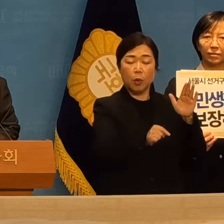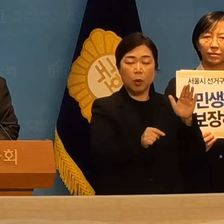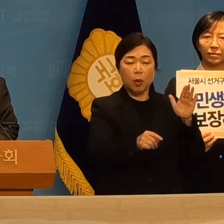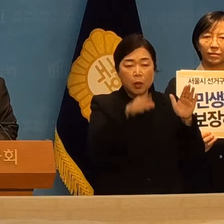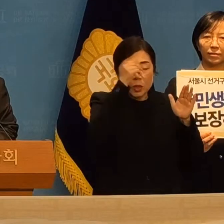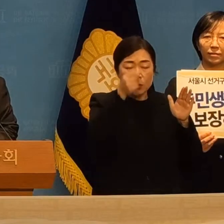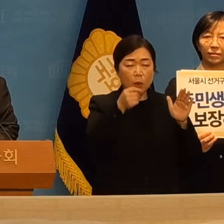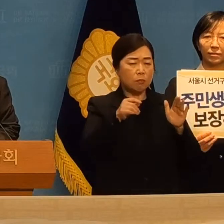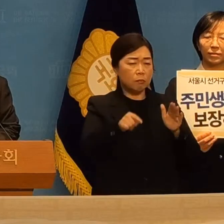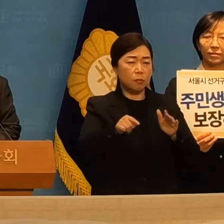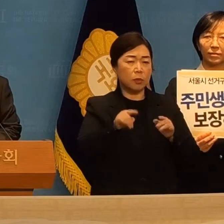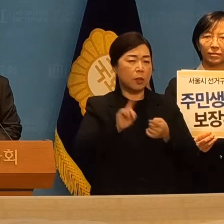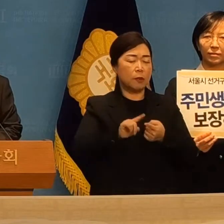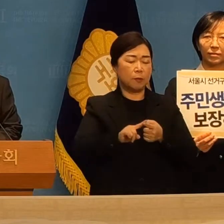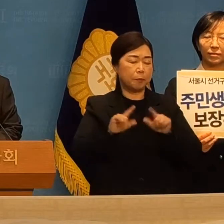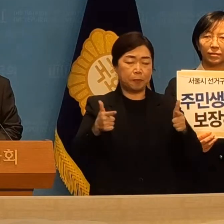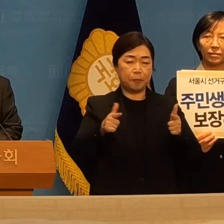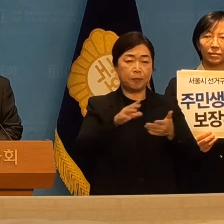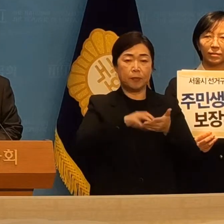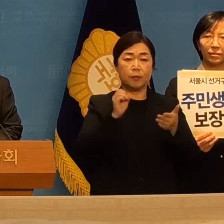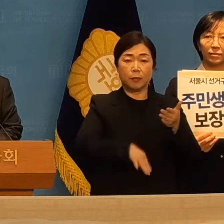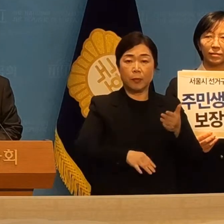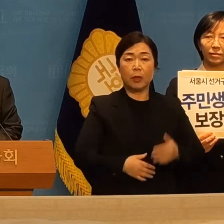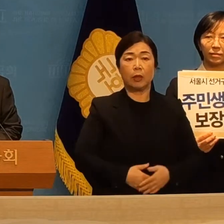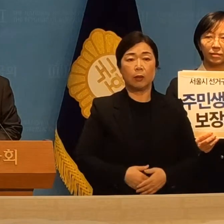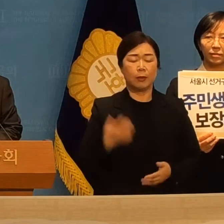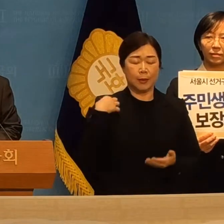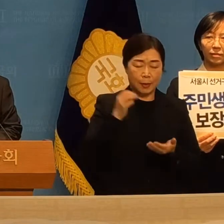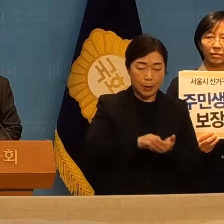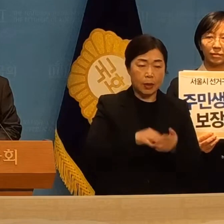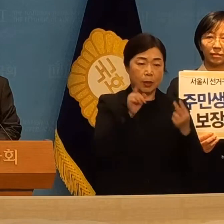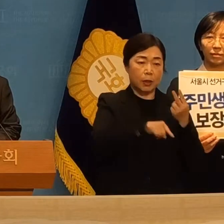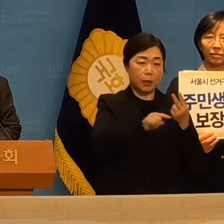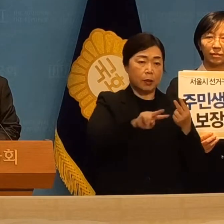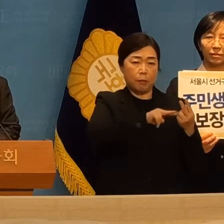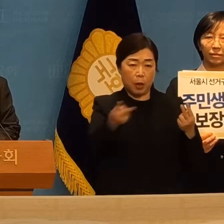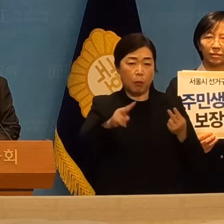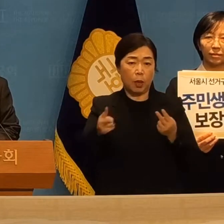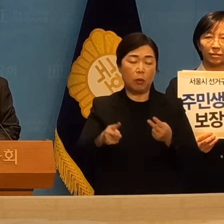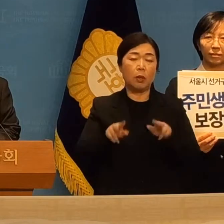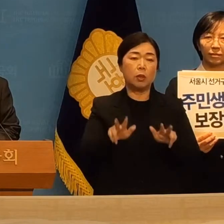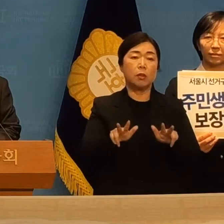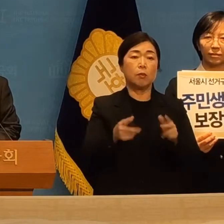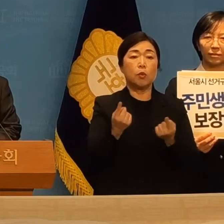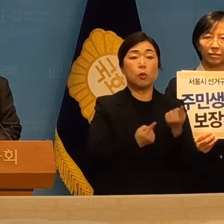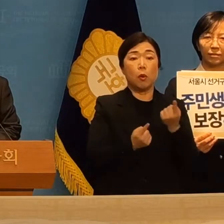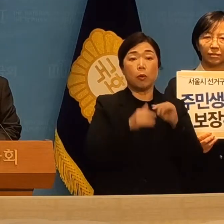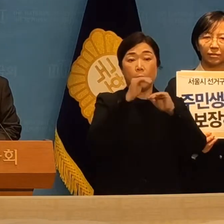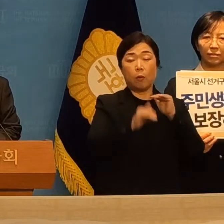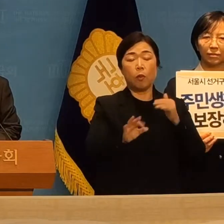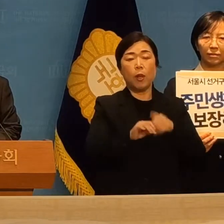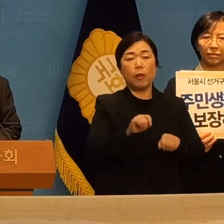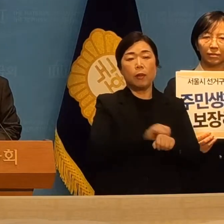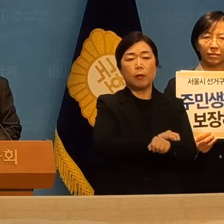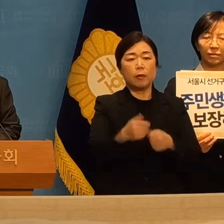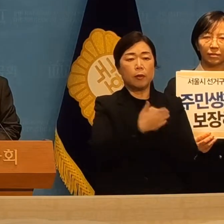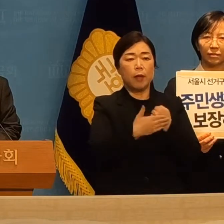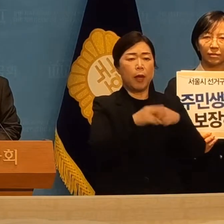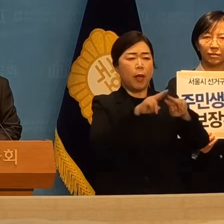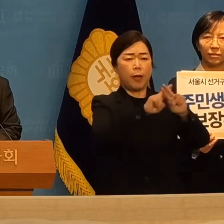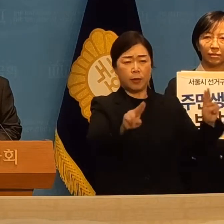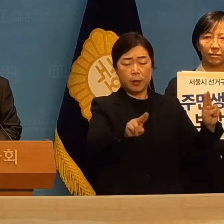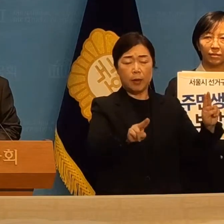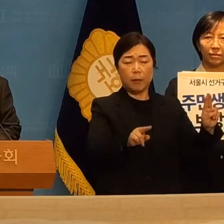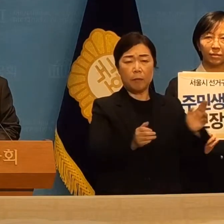부정하고 있습니다. 모든 선거구를 다시 2인 선거구로 변경하는 이번 조정안은 특례 해제라는 형식적